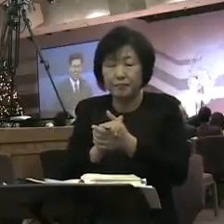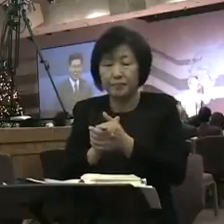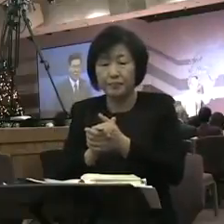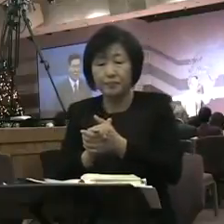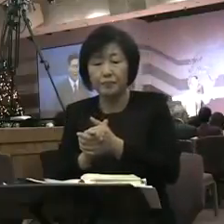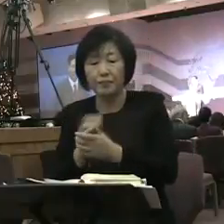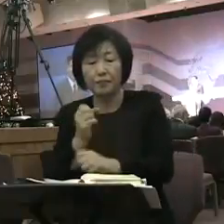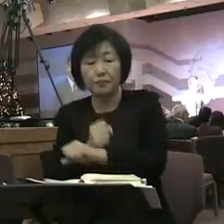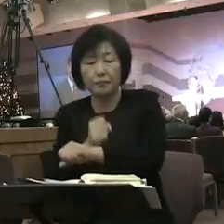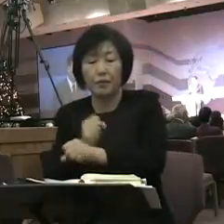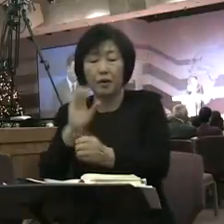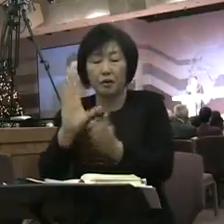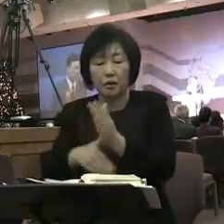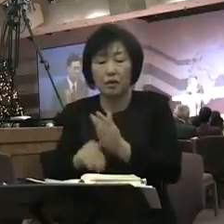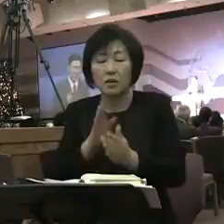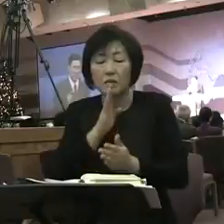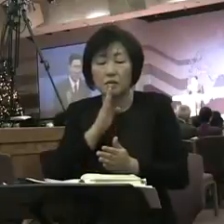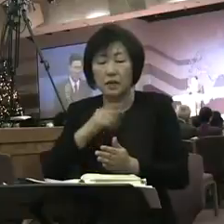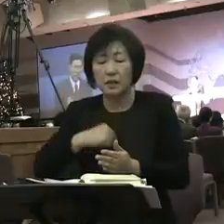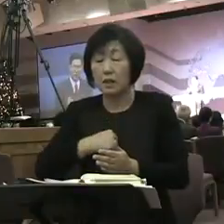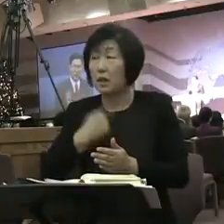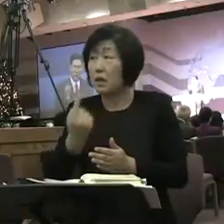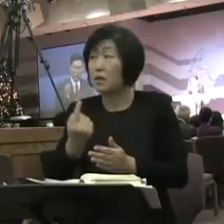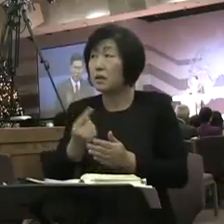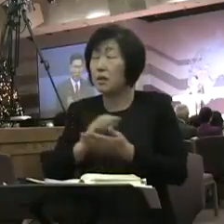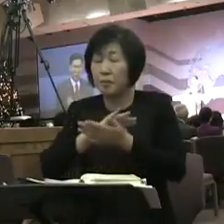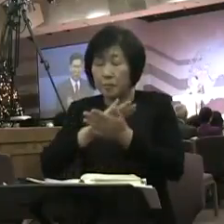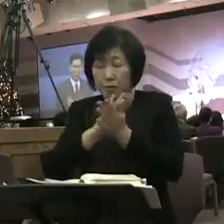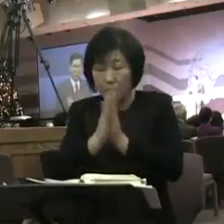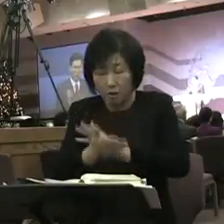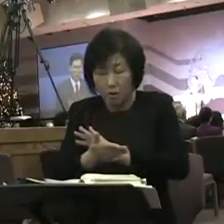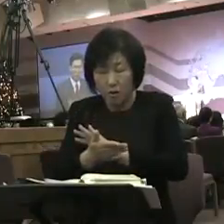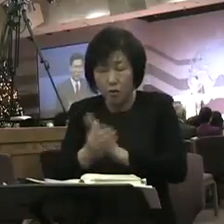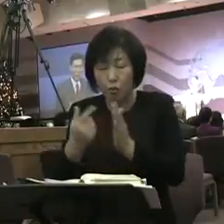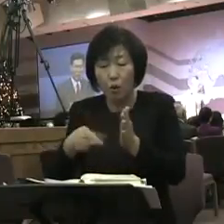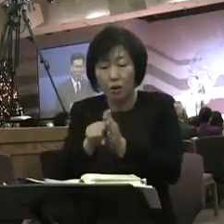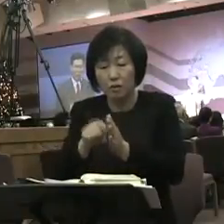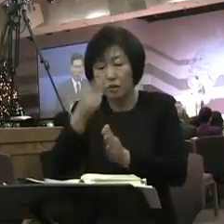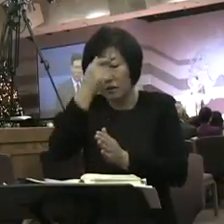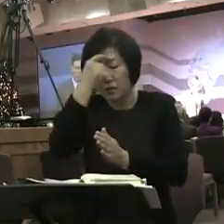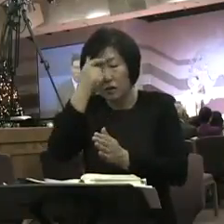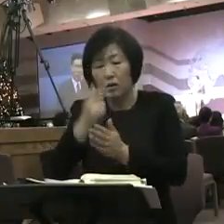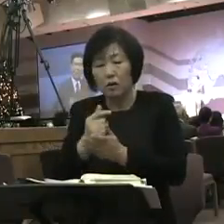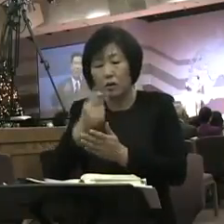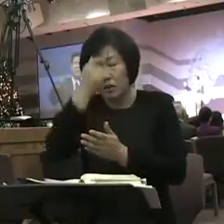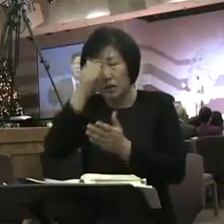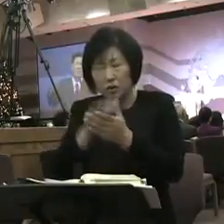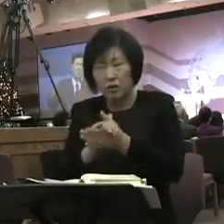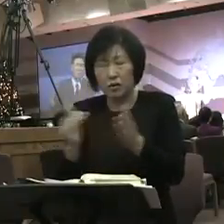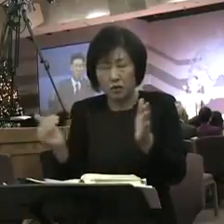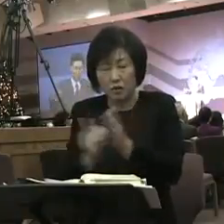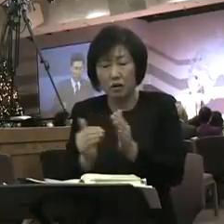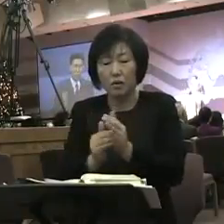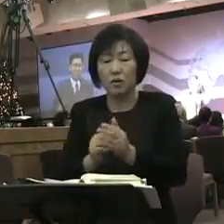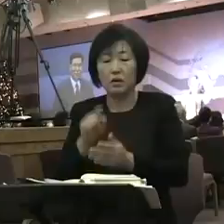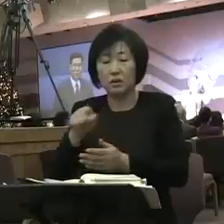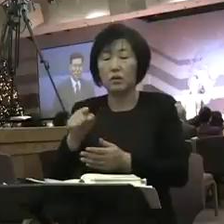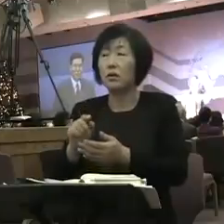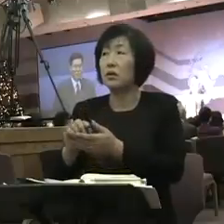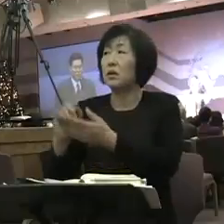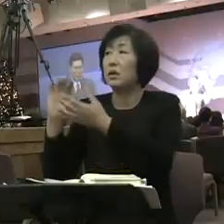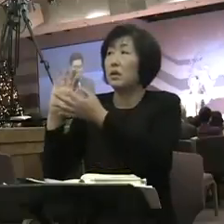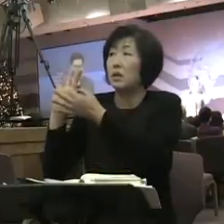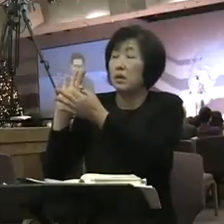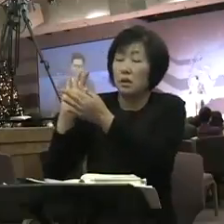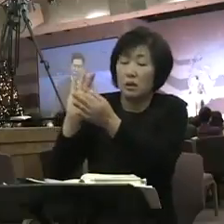여러분이 기도하실 적에 정말 자기 자신의 변화를 위하여 기도하고 기도로 끝나지 않고 그것이 이어질 수 있도록 연습할 수